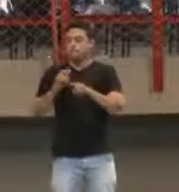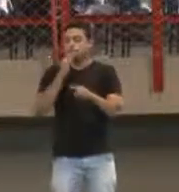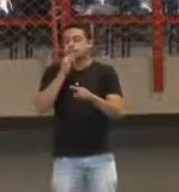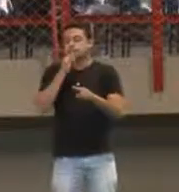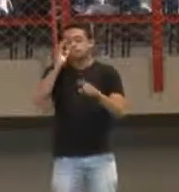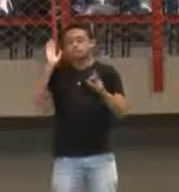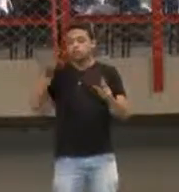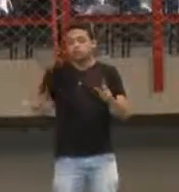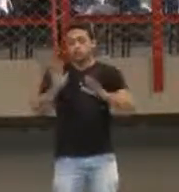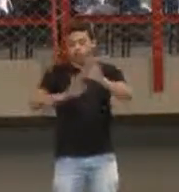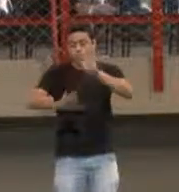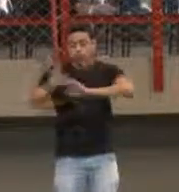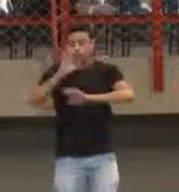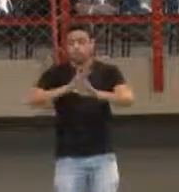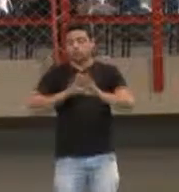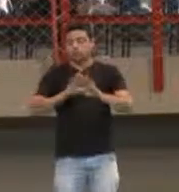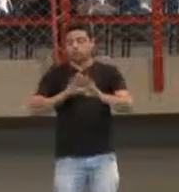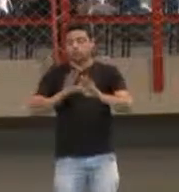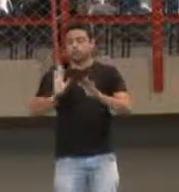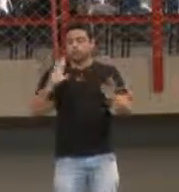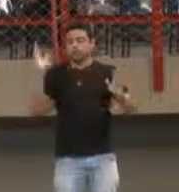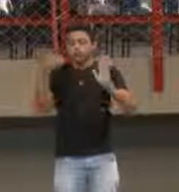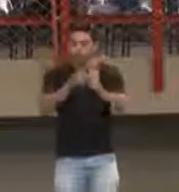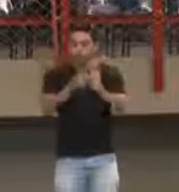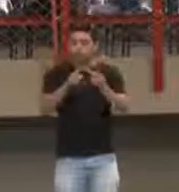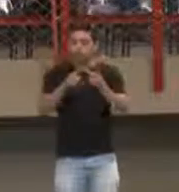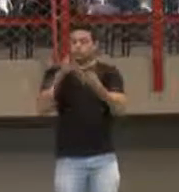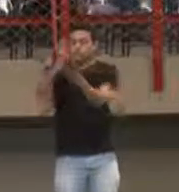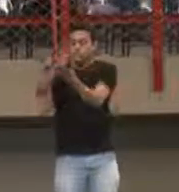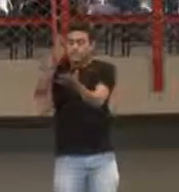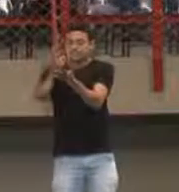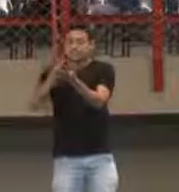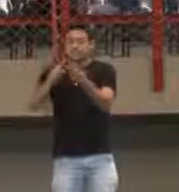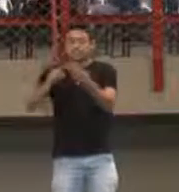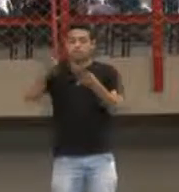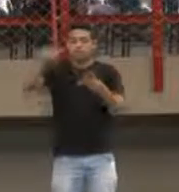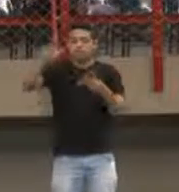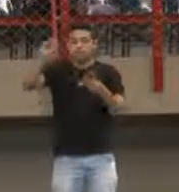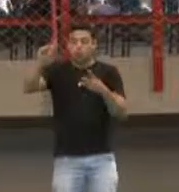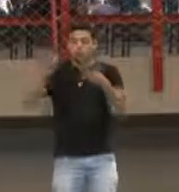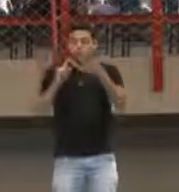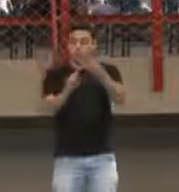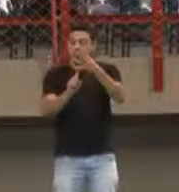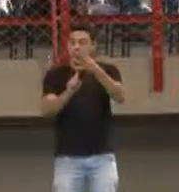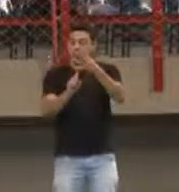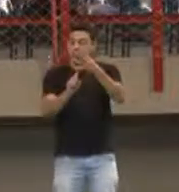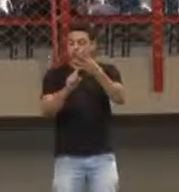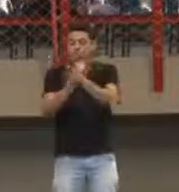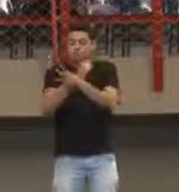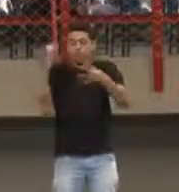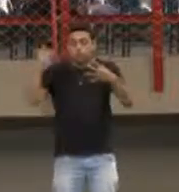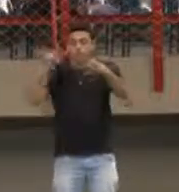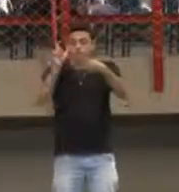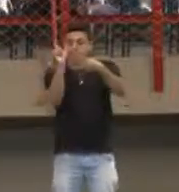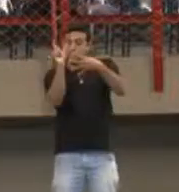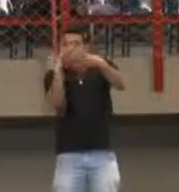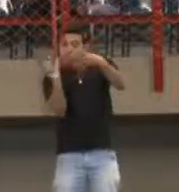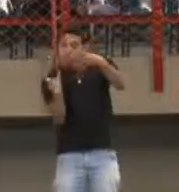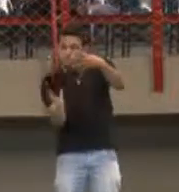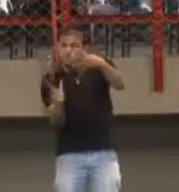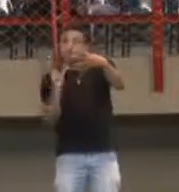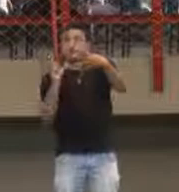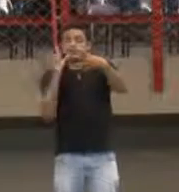generalizam demais. Todos, sempre, nunca, jamais. Essas palavras,